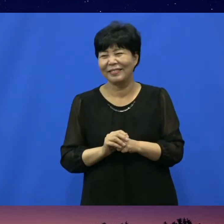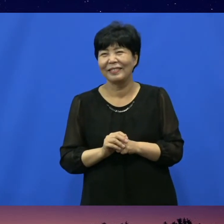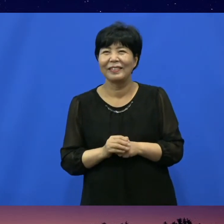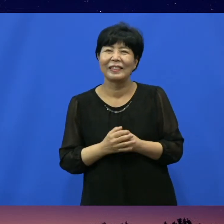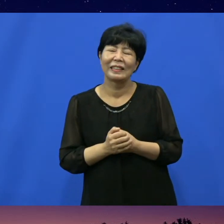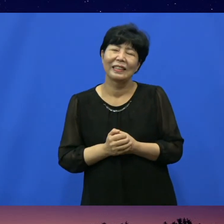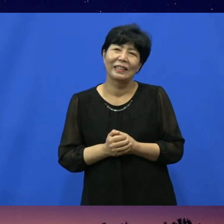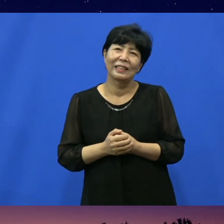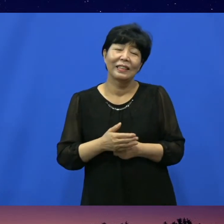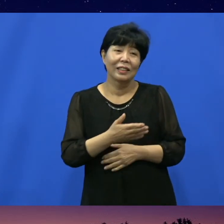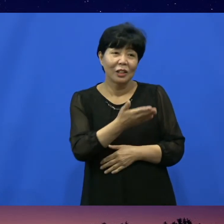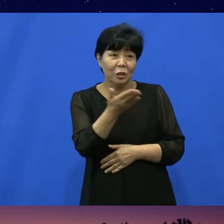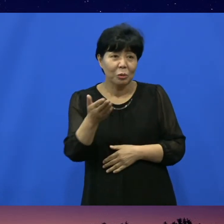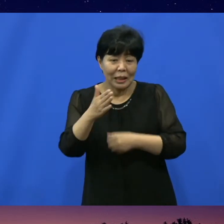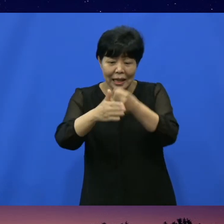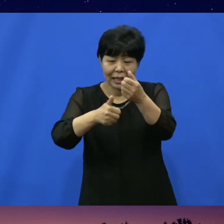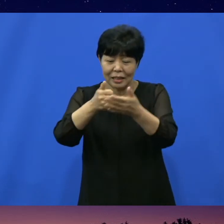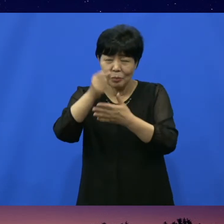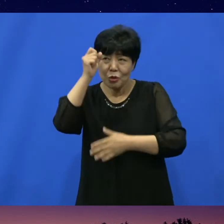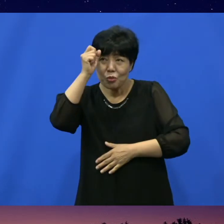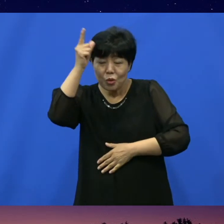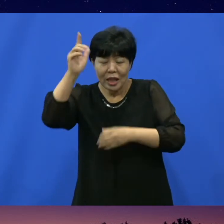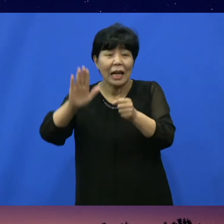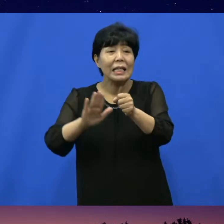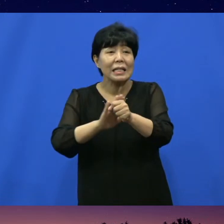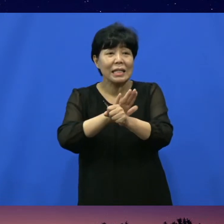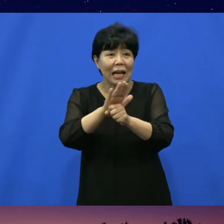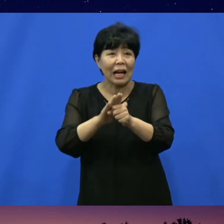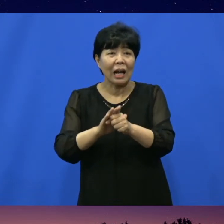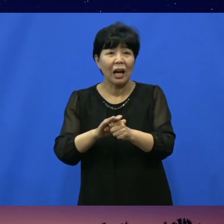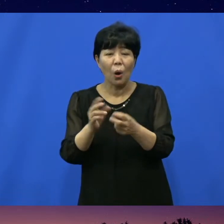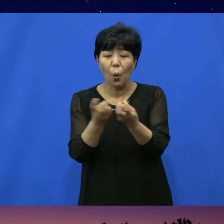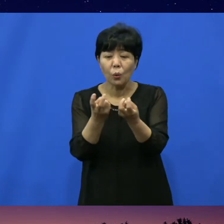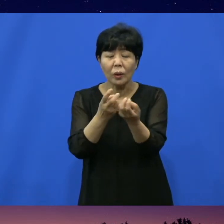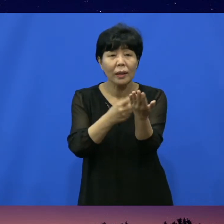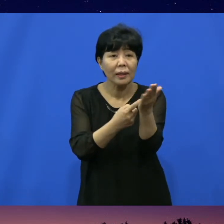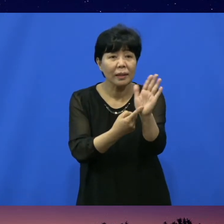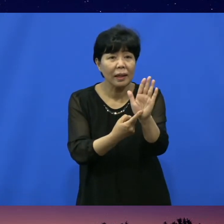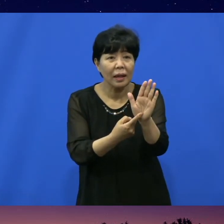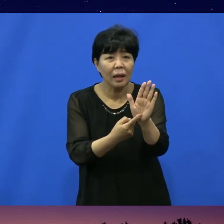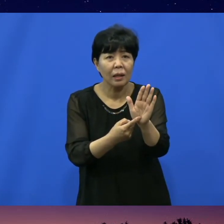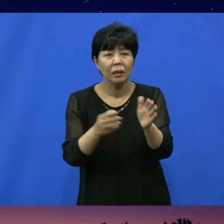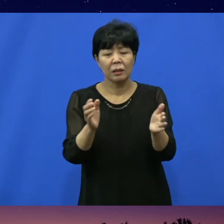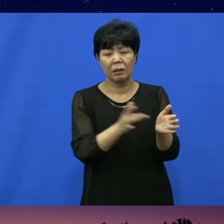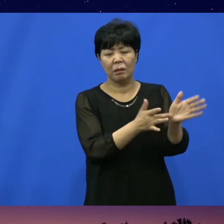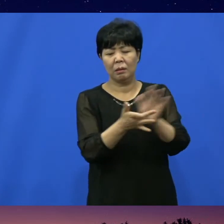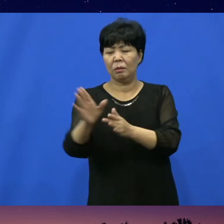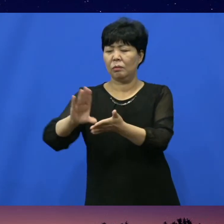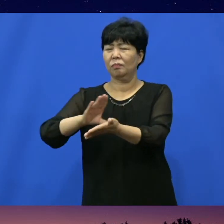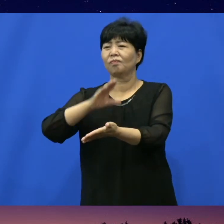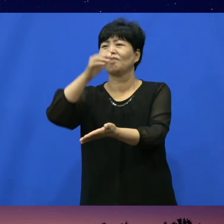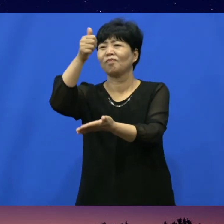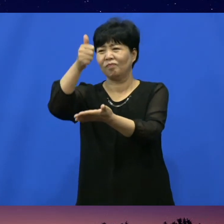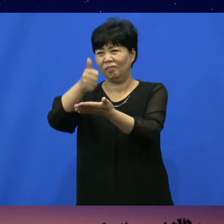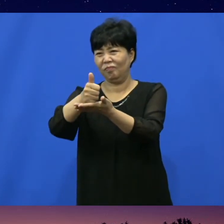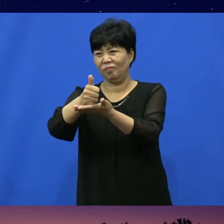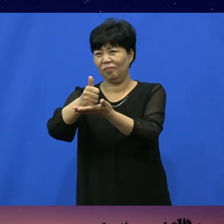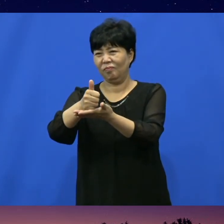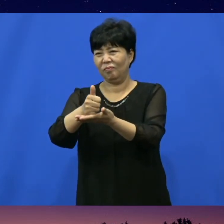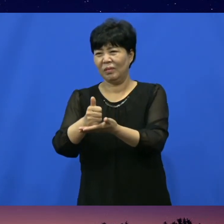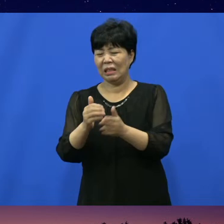근데 여러분, 하나님의 가장 위대한 사랑이 무엇으로 드러났는지 아세요? 예수 그리스도가 성육신 하신